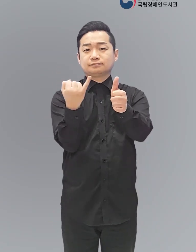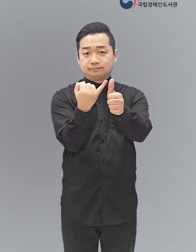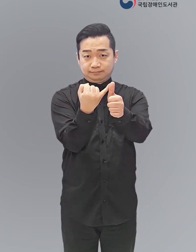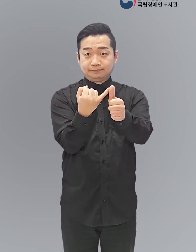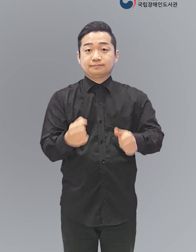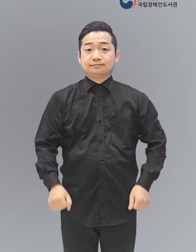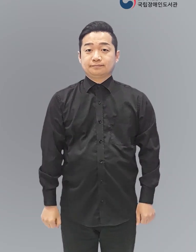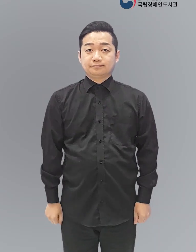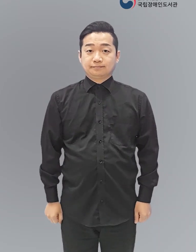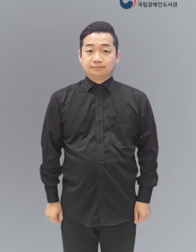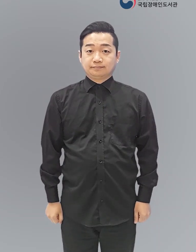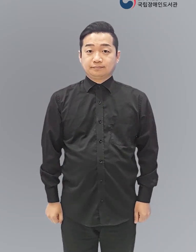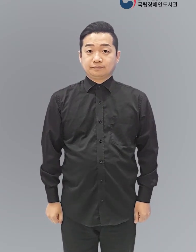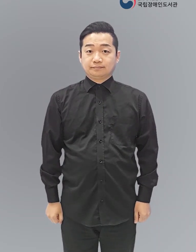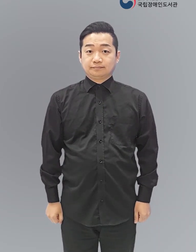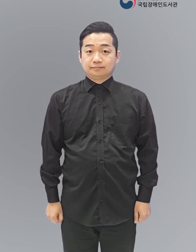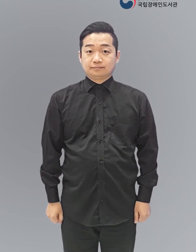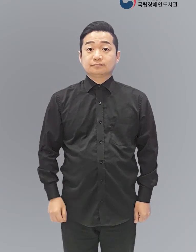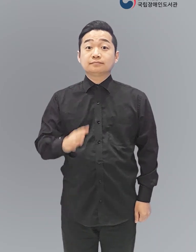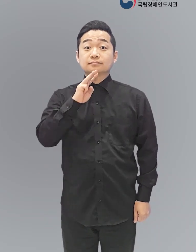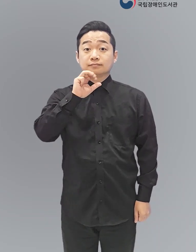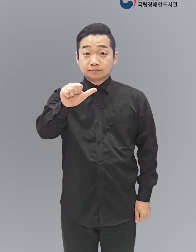24세 남성에서 여성으로 전환,